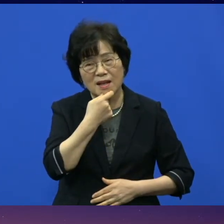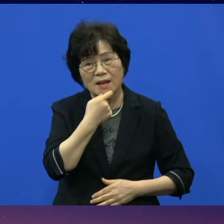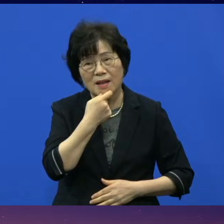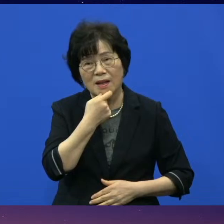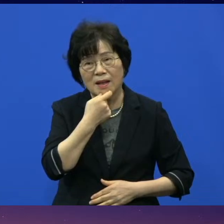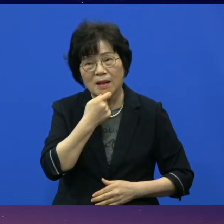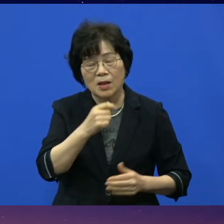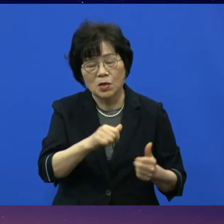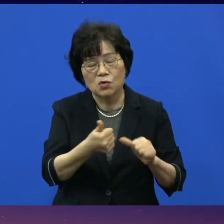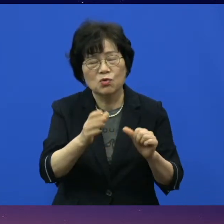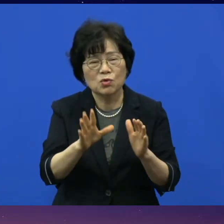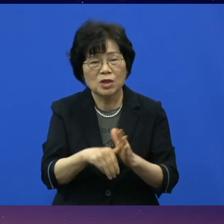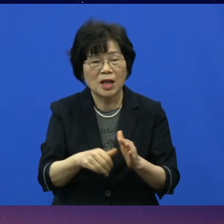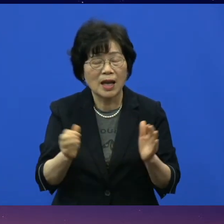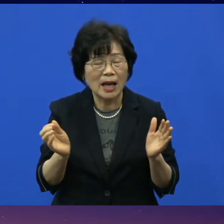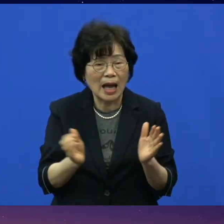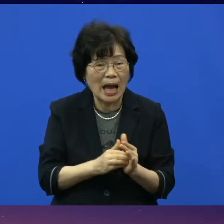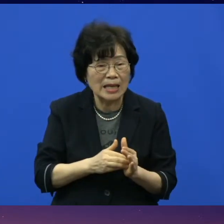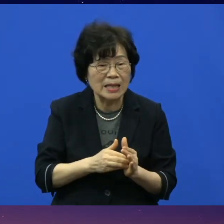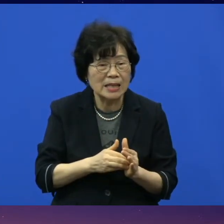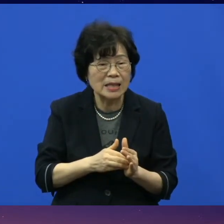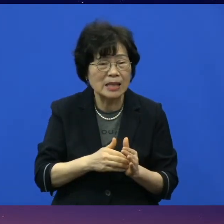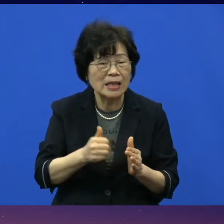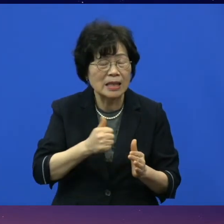여러분, 죽을 때까지 이 자존심이 안 깨어져요.